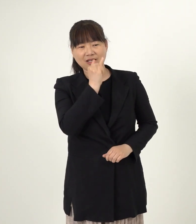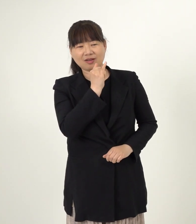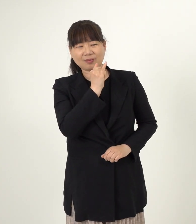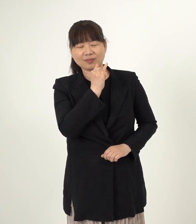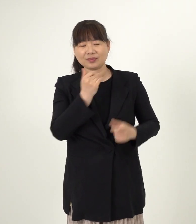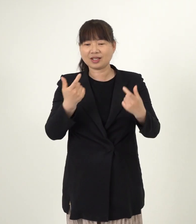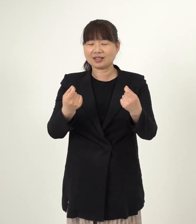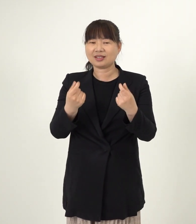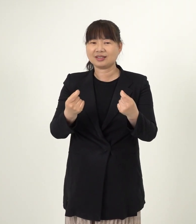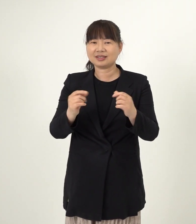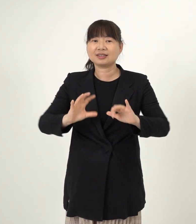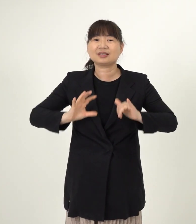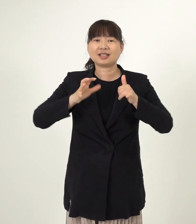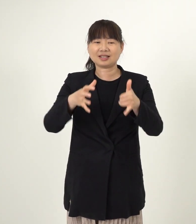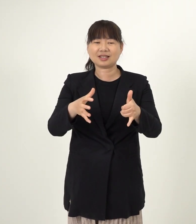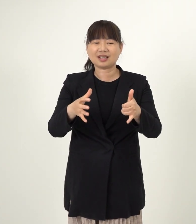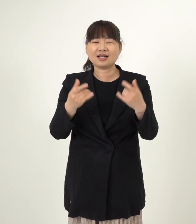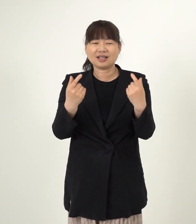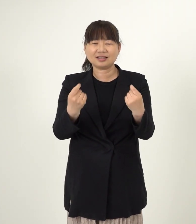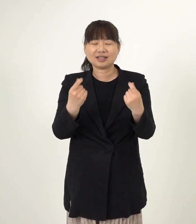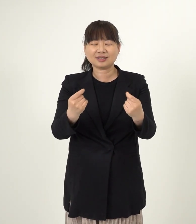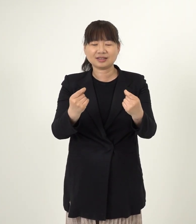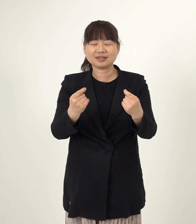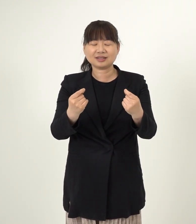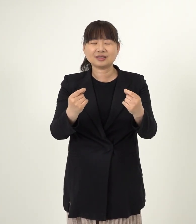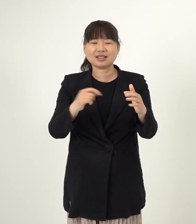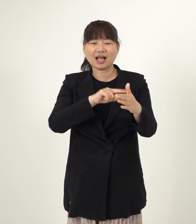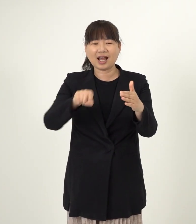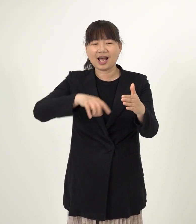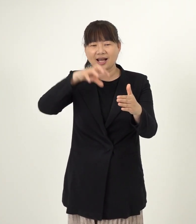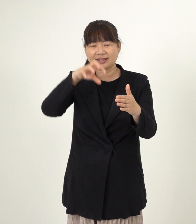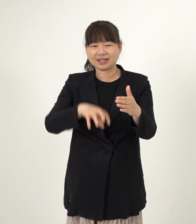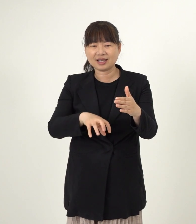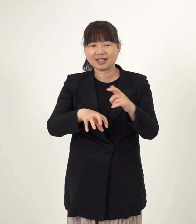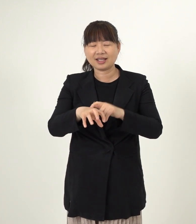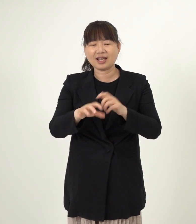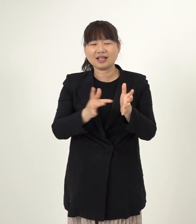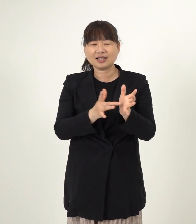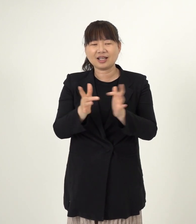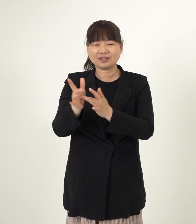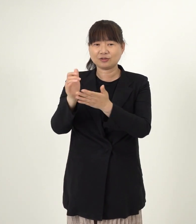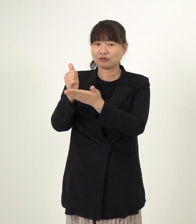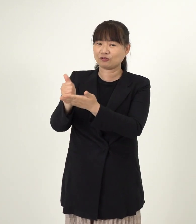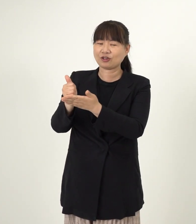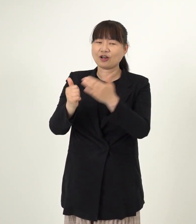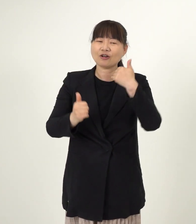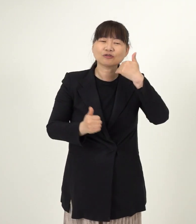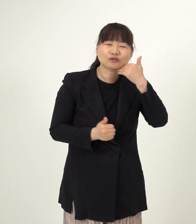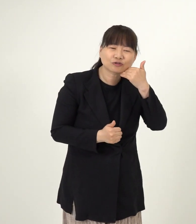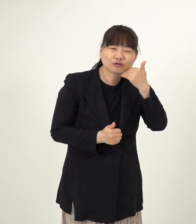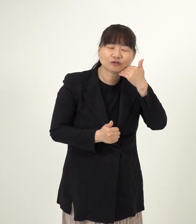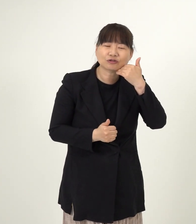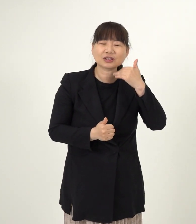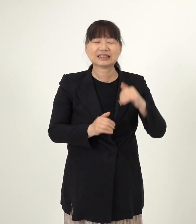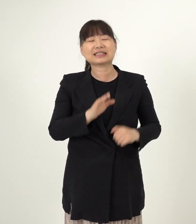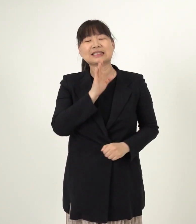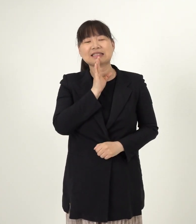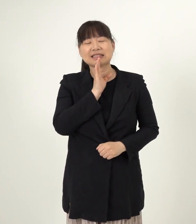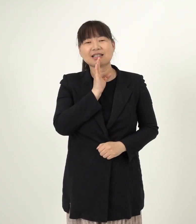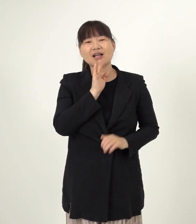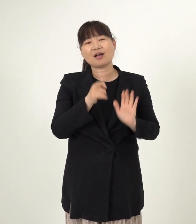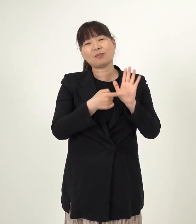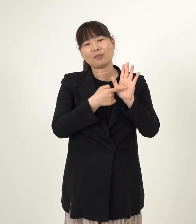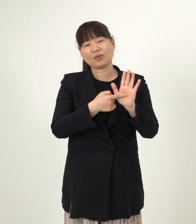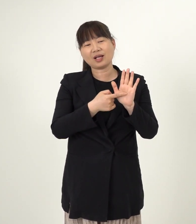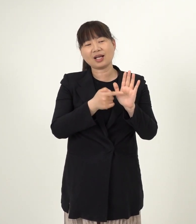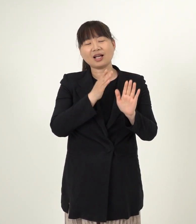이러한 세상, 이러한 세계에서 예수가 누구인지를 진정으로 표현할